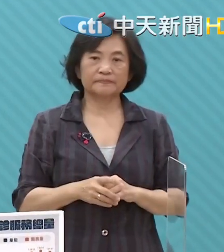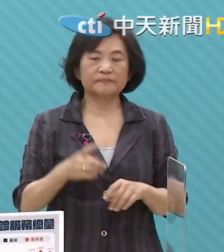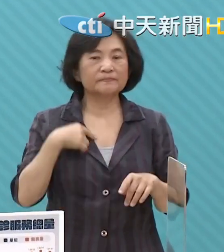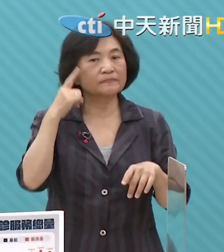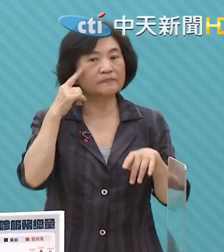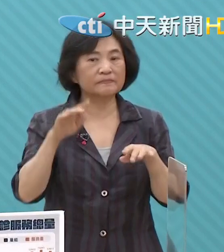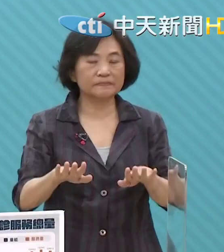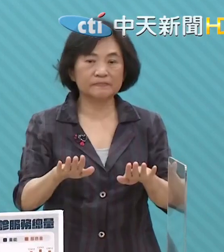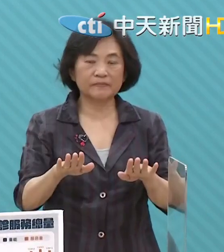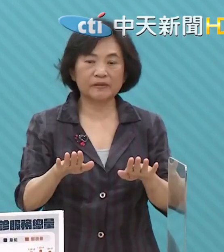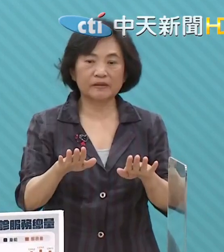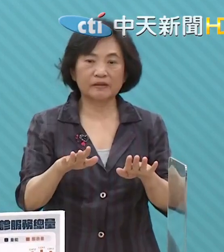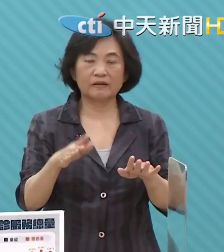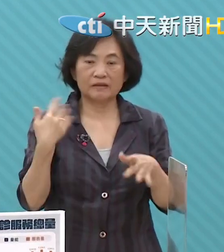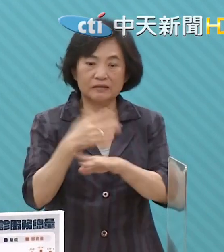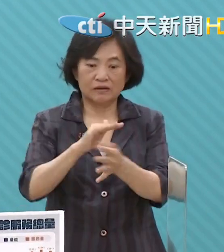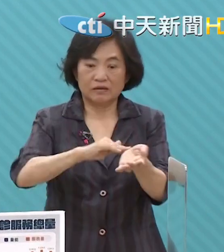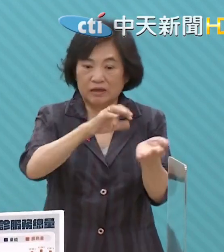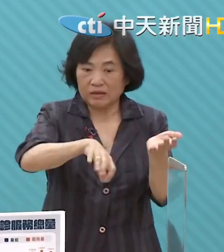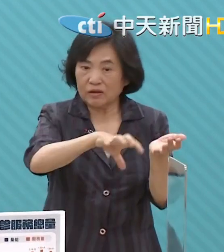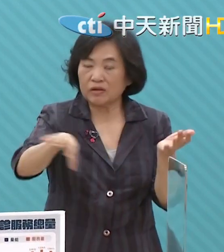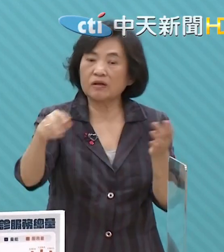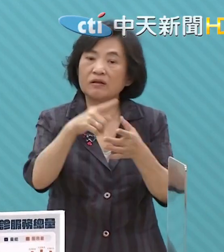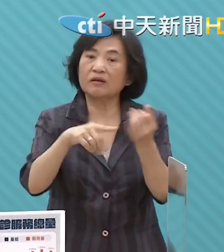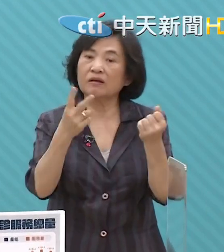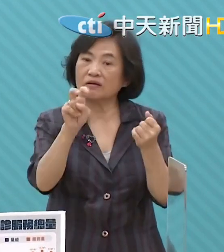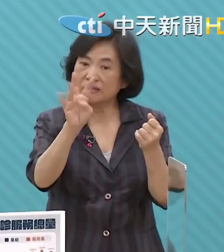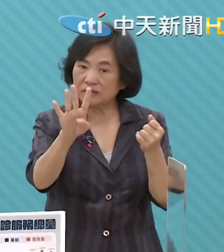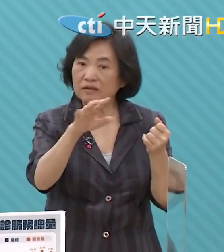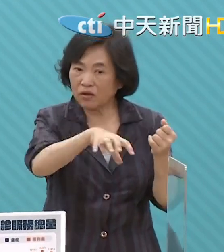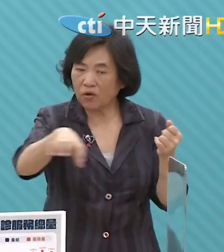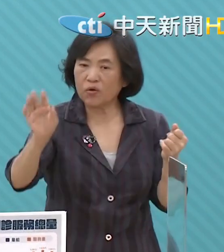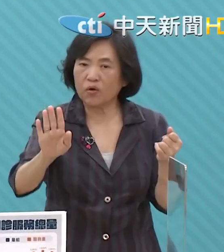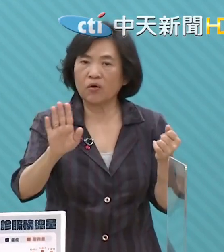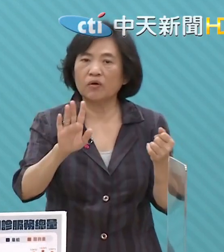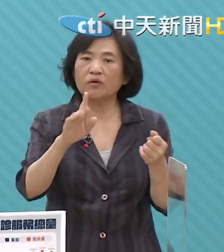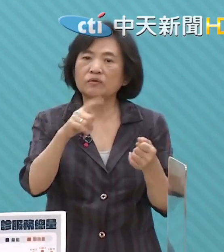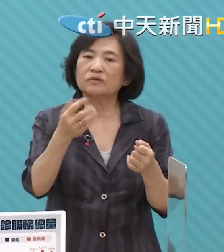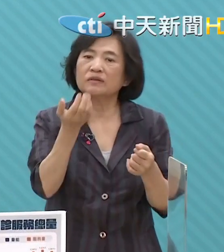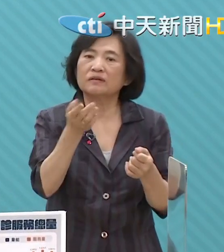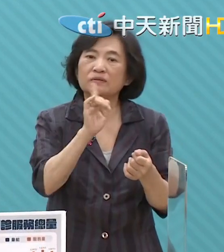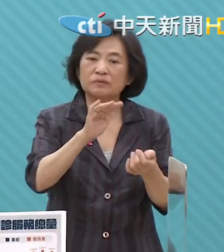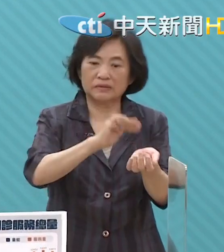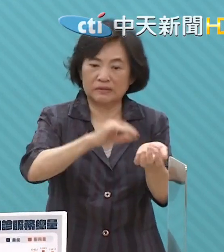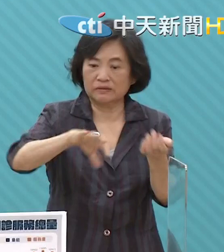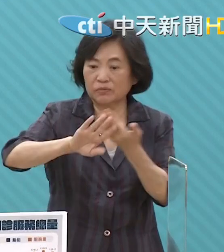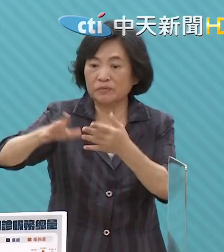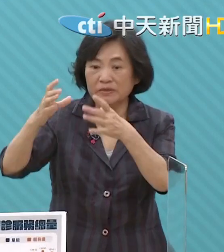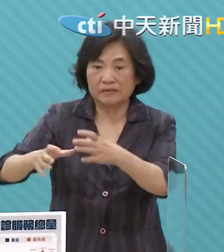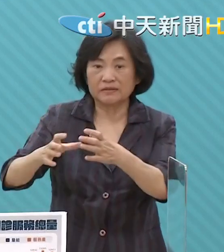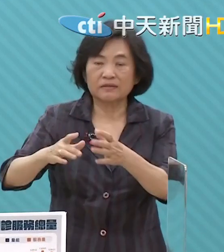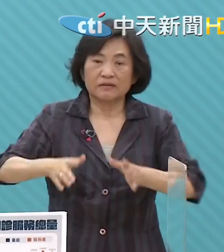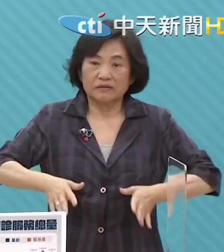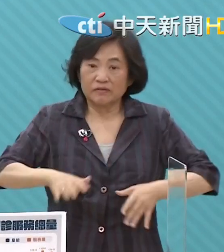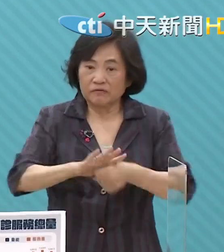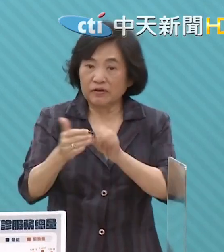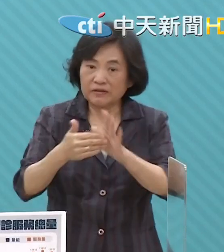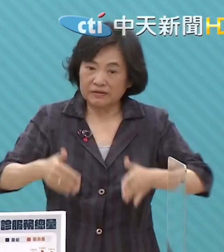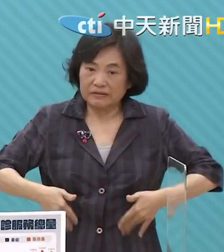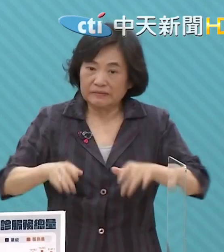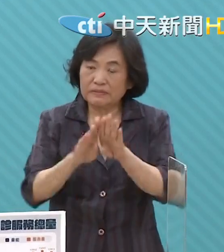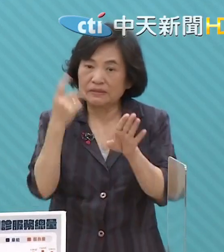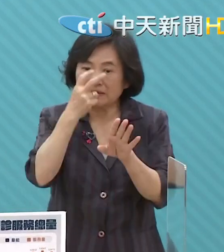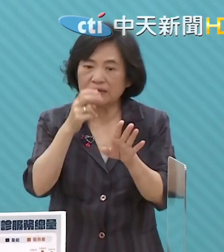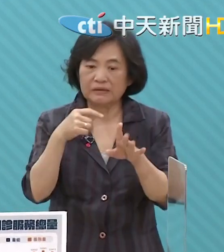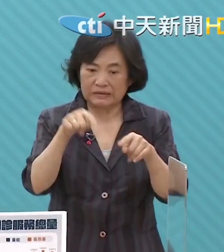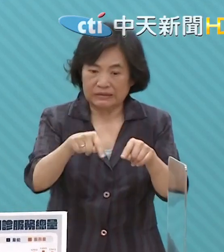现在已经布了24个防疫急门诊了，所以如果有需要的话，我们不会开新的点，我们是让旧有的点